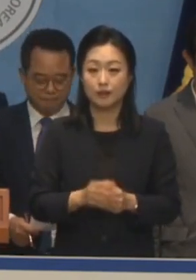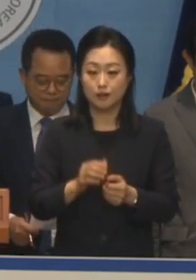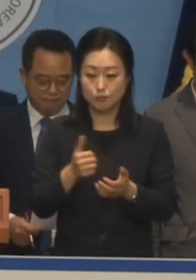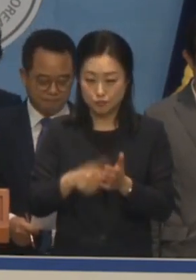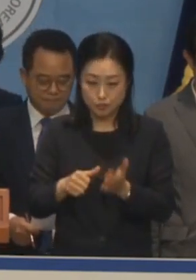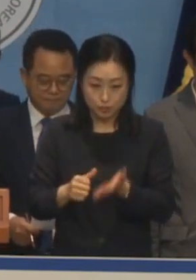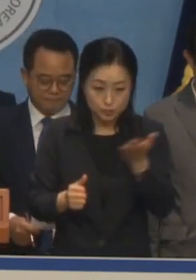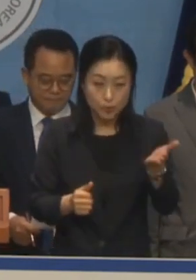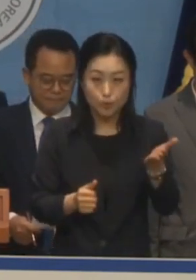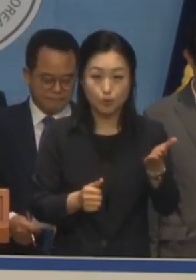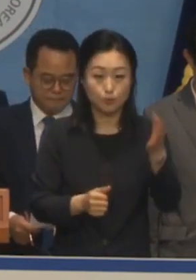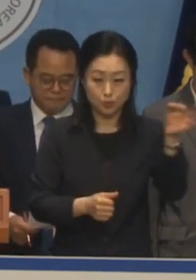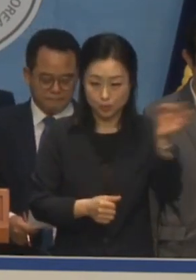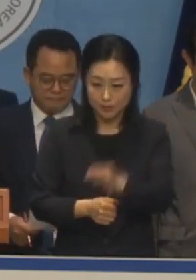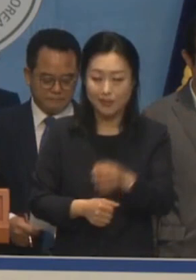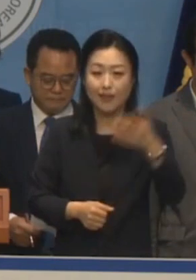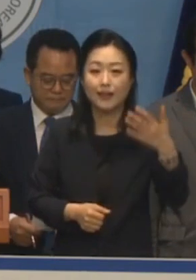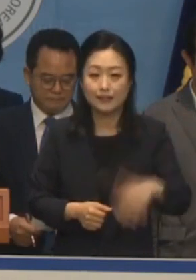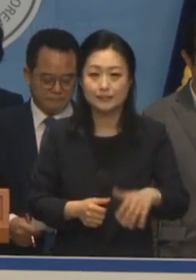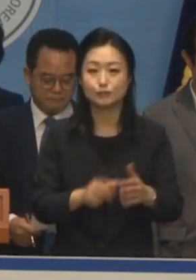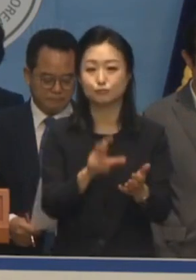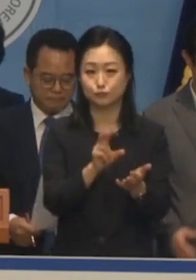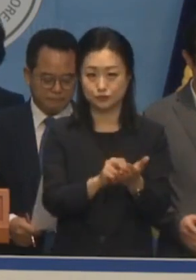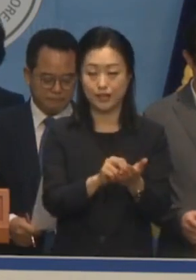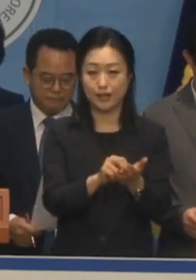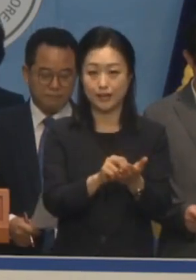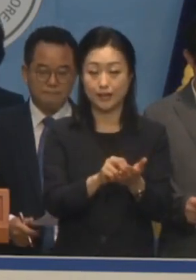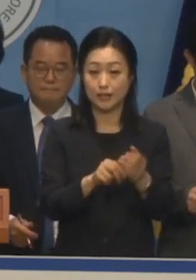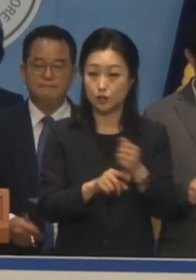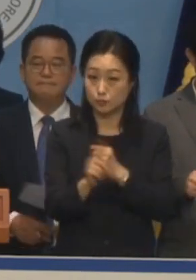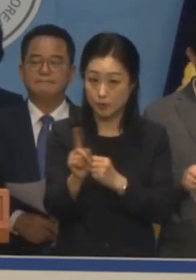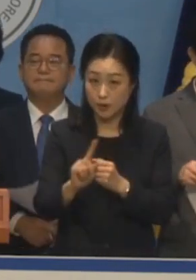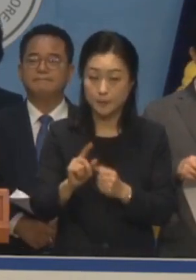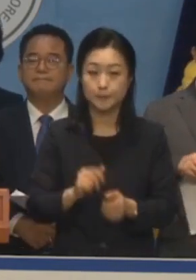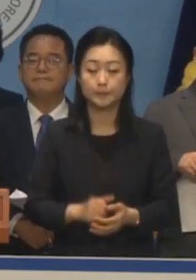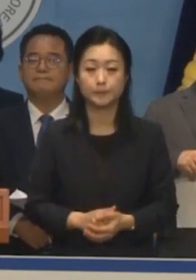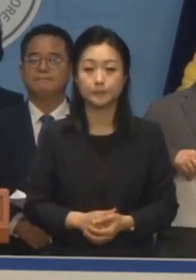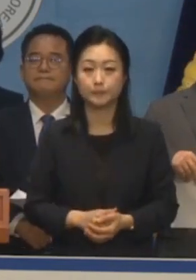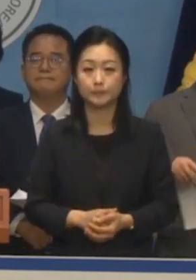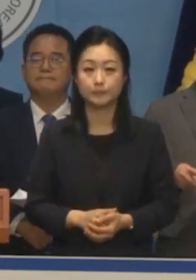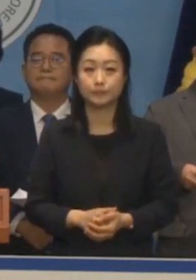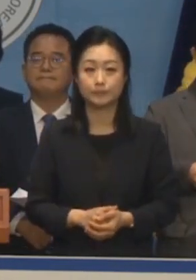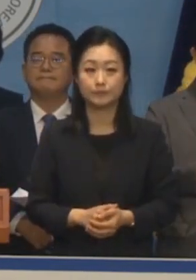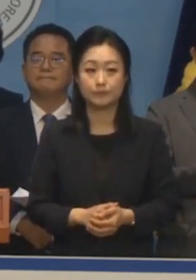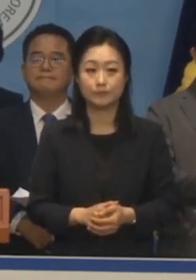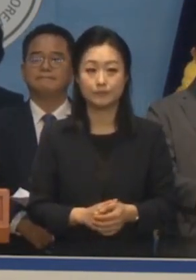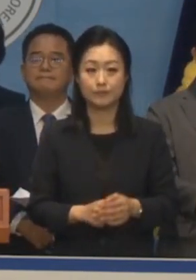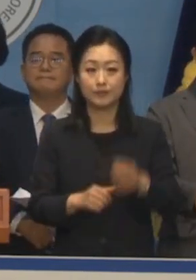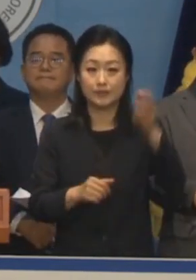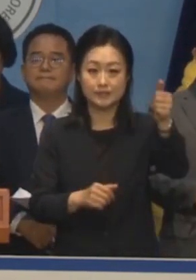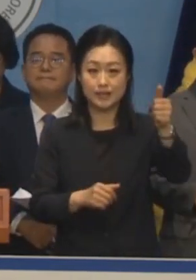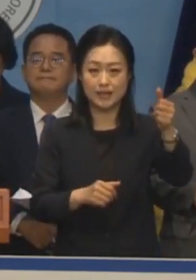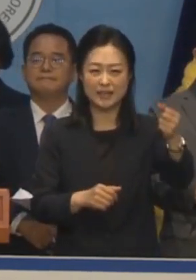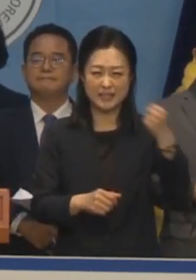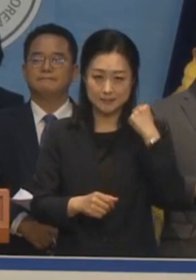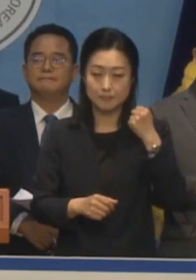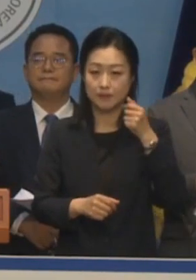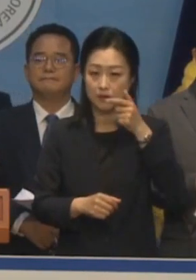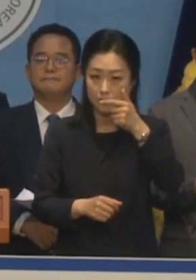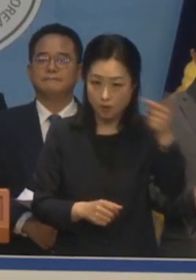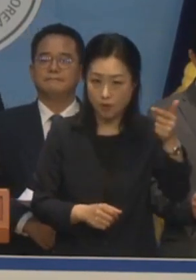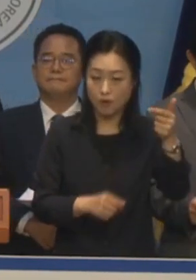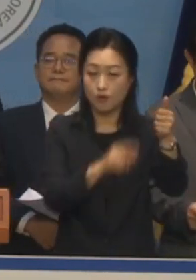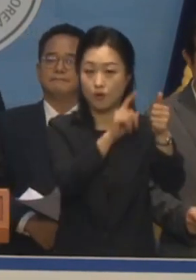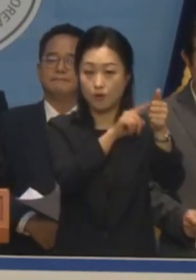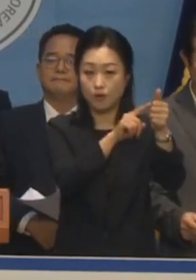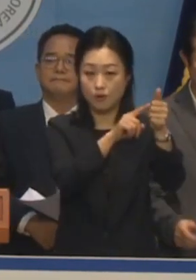있습니다. 이렇게 지나치게 긴 정산 기간을 둘 수 있었던 이유는 지배력이 있고 또 지배력이 있는